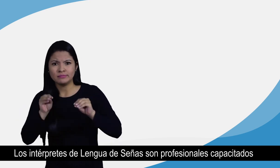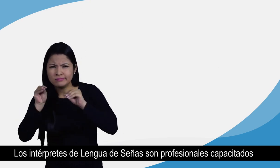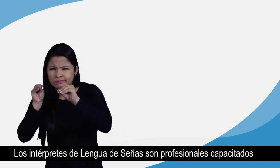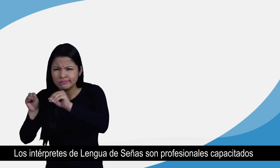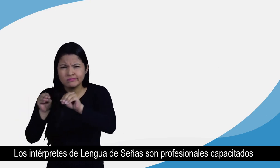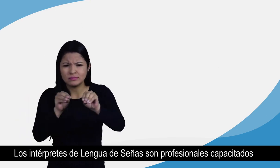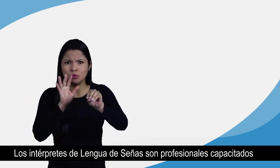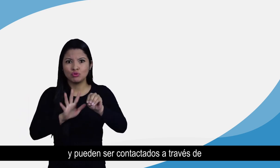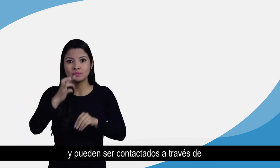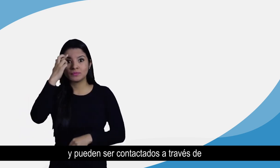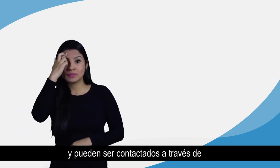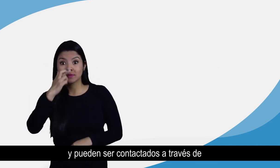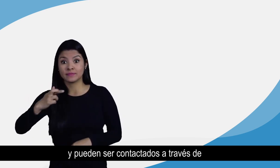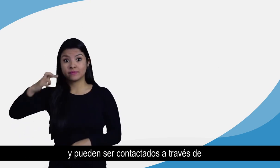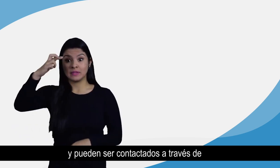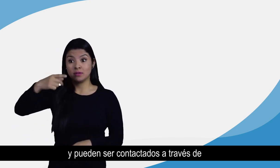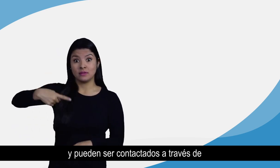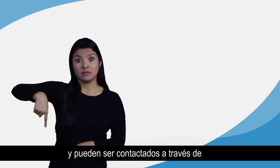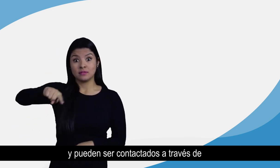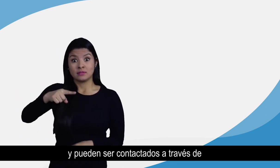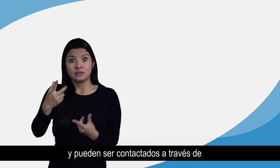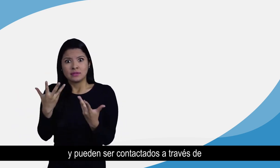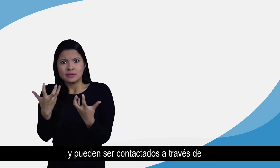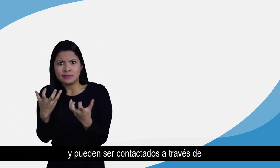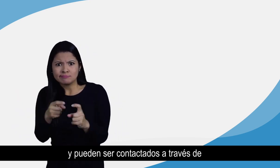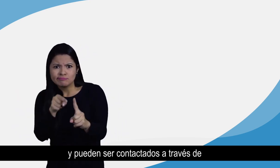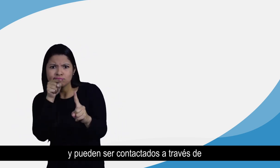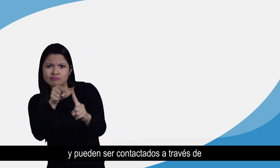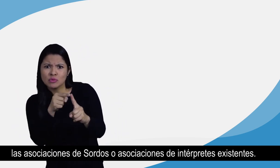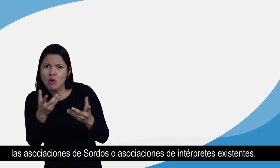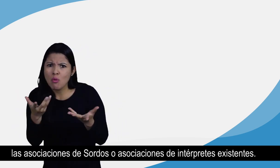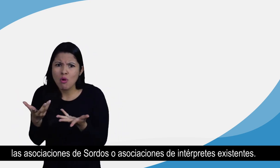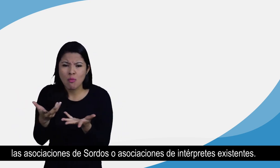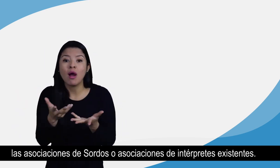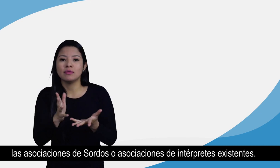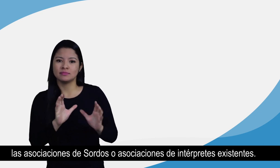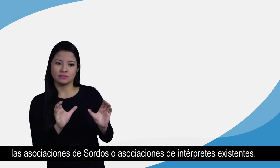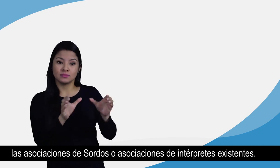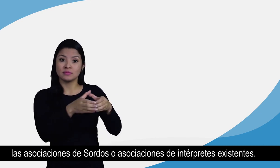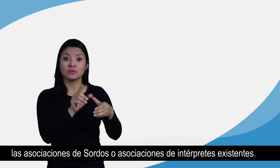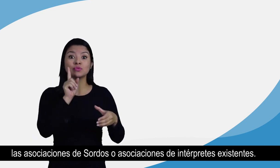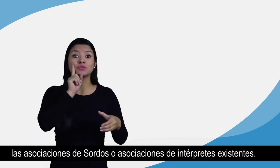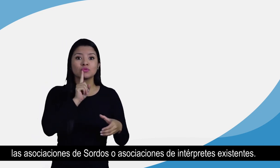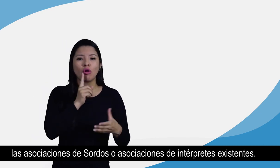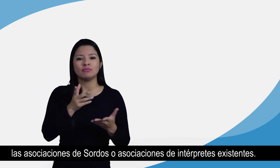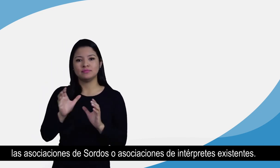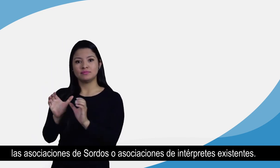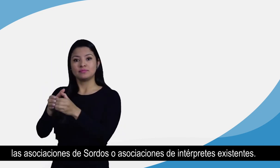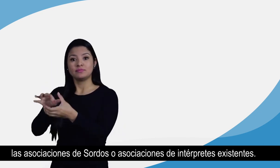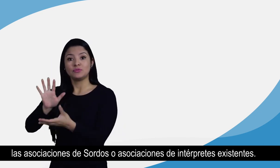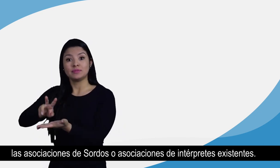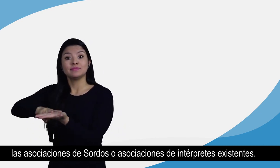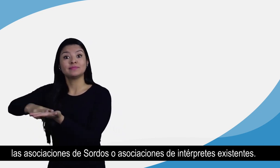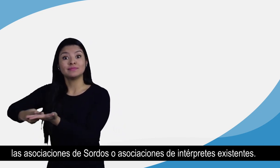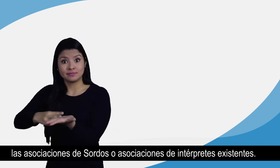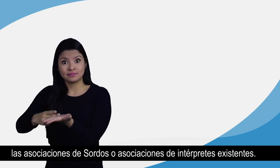capacitados y pueden ser contactados a través de las asociaciones de sordos y asociaciones de intérpretes existentes.